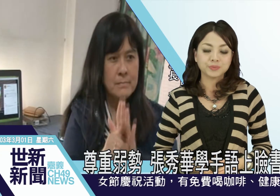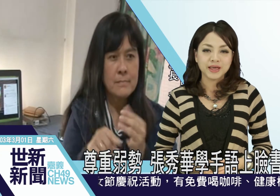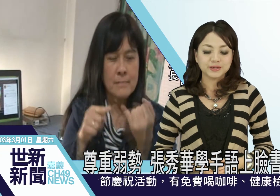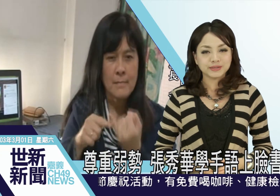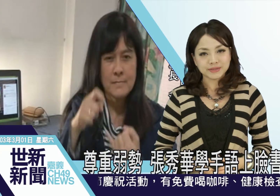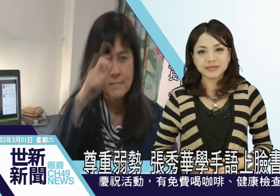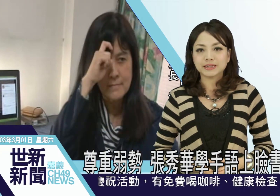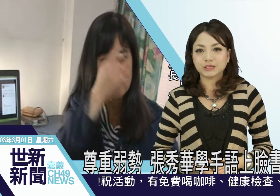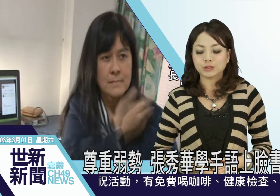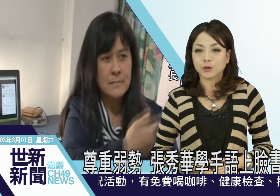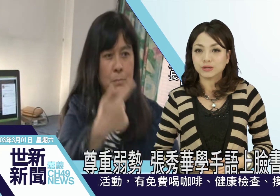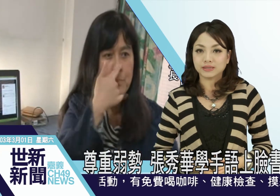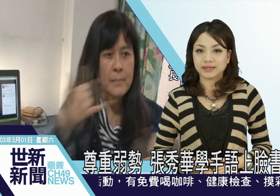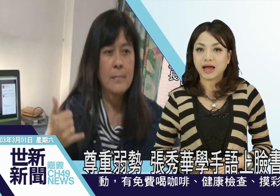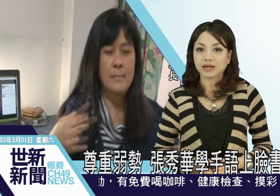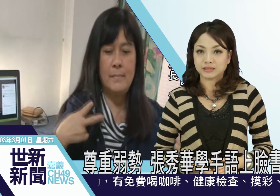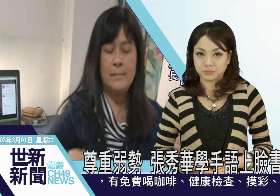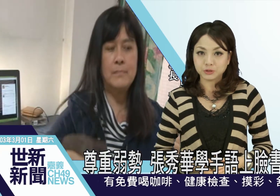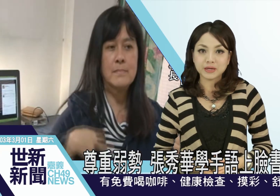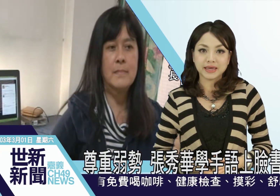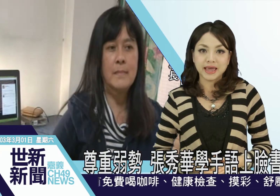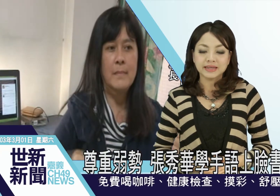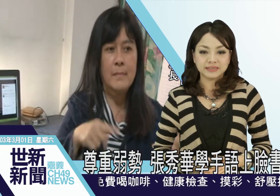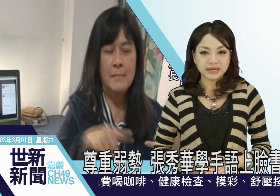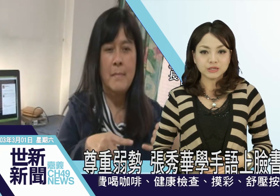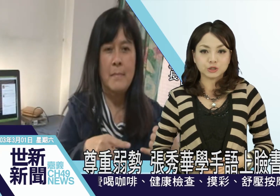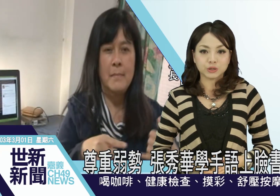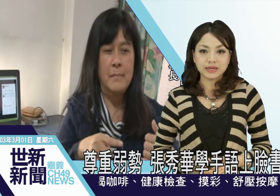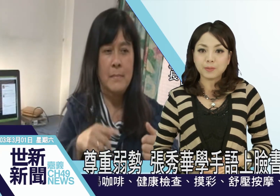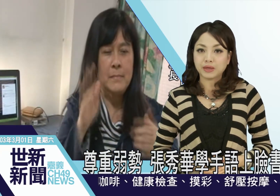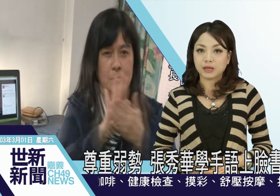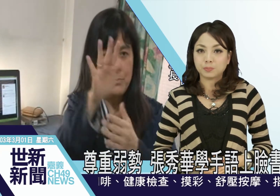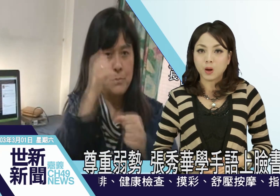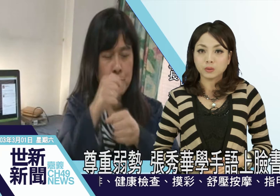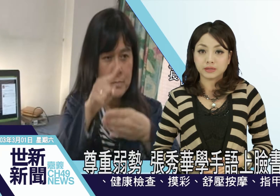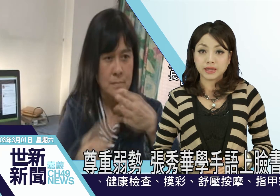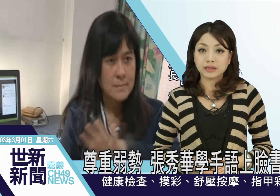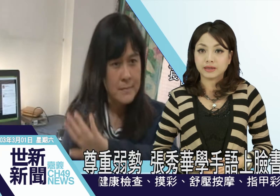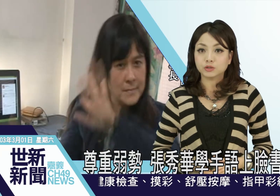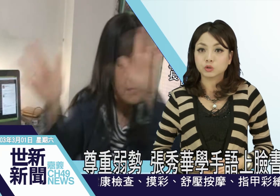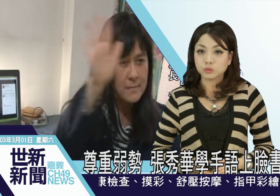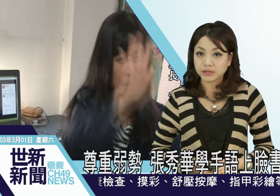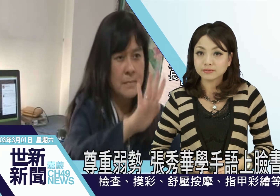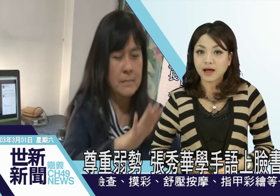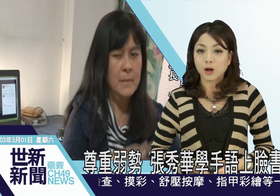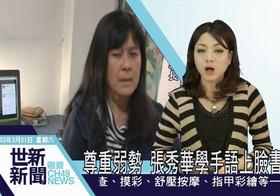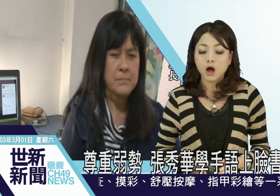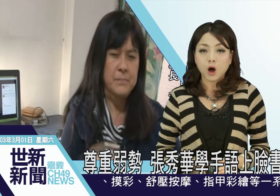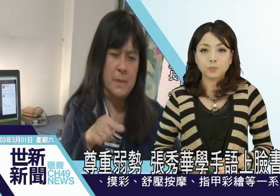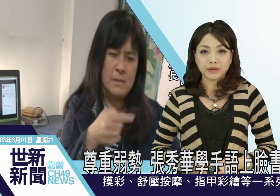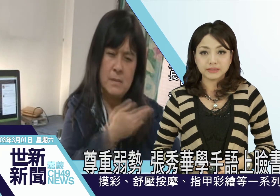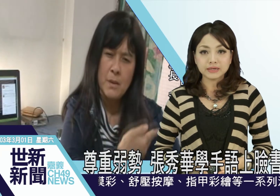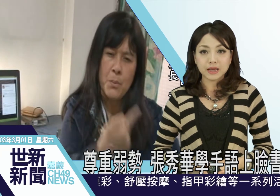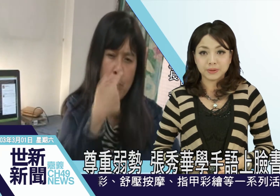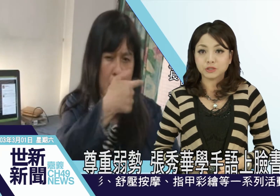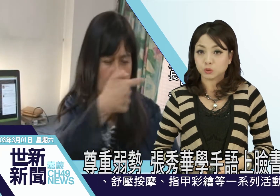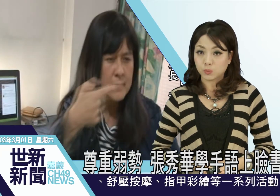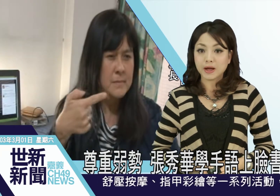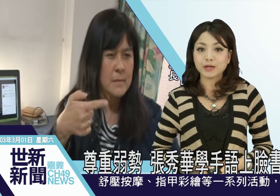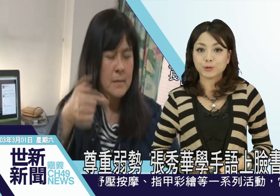伫咧最近是努力伫咧学习手语，而且佮将影片铺伫咧脸书顶头，予袂少的民众看了拢